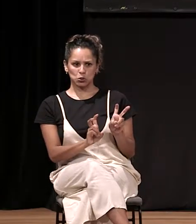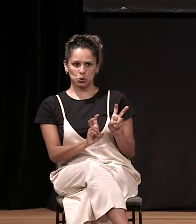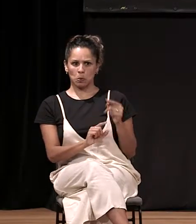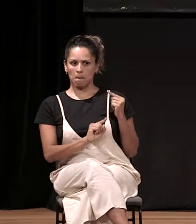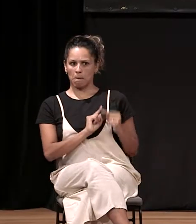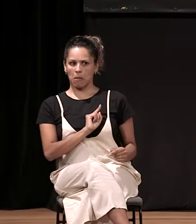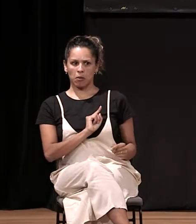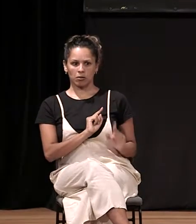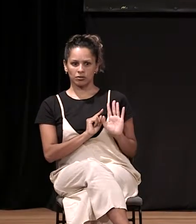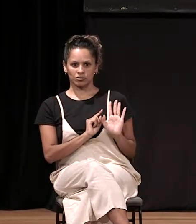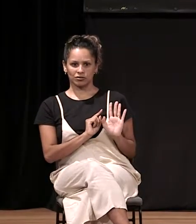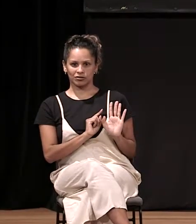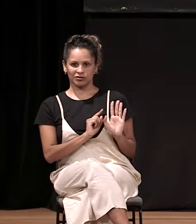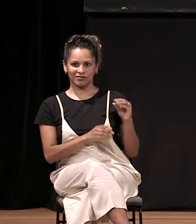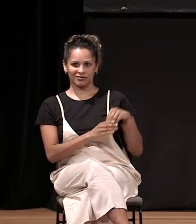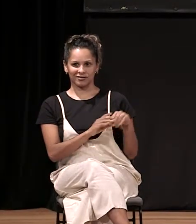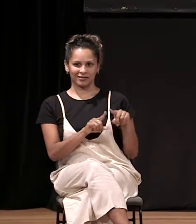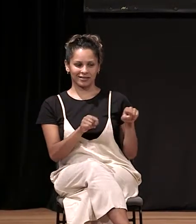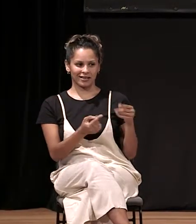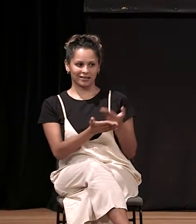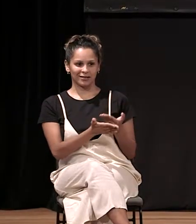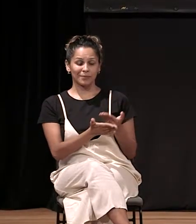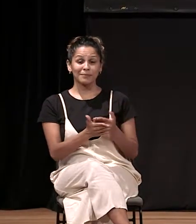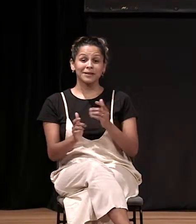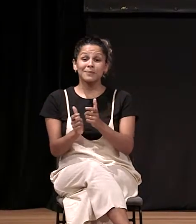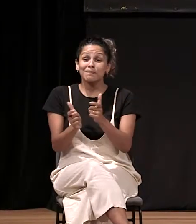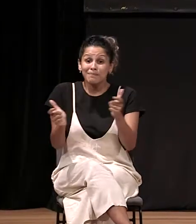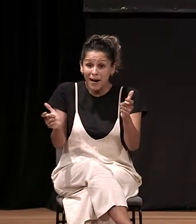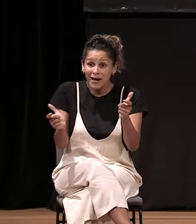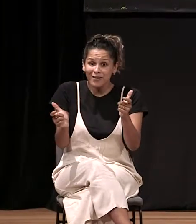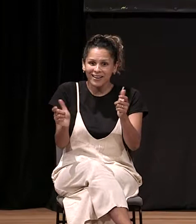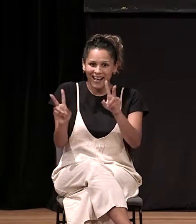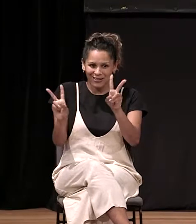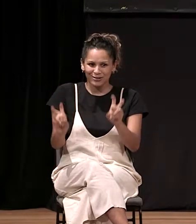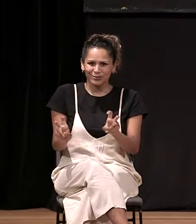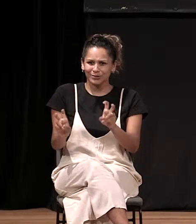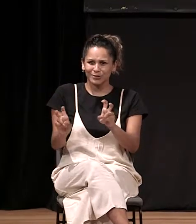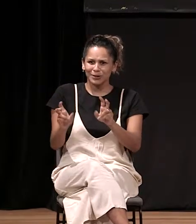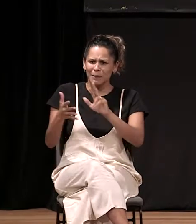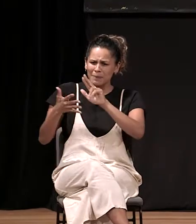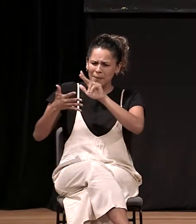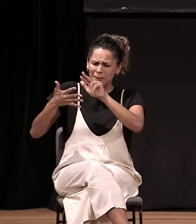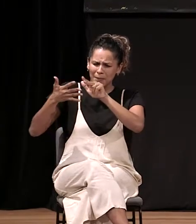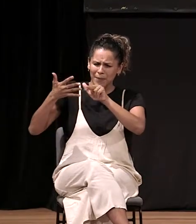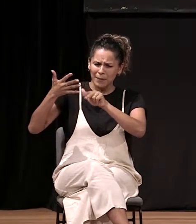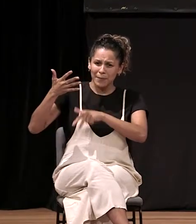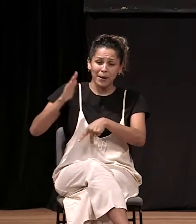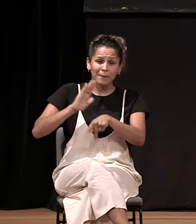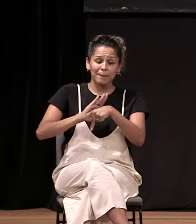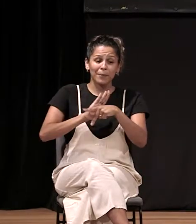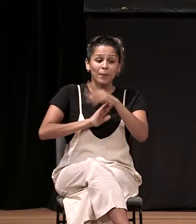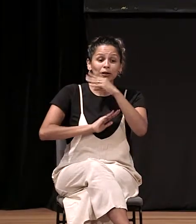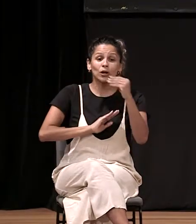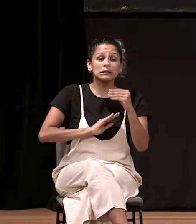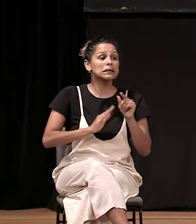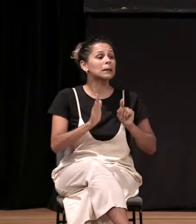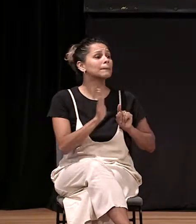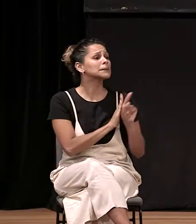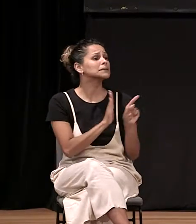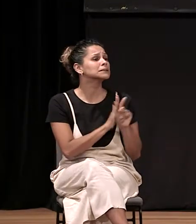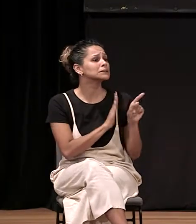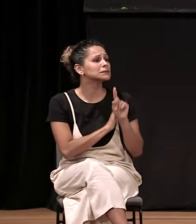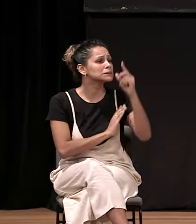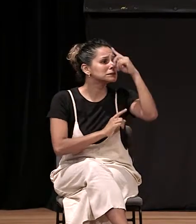aula. Só que a maioria dos assuntos são trazidos pelos próprios adolescentes. Eles chegam perguntando, eles chegam